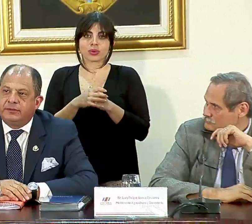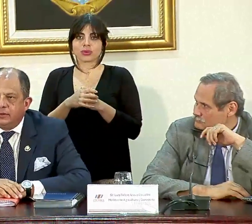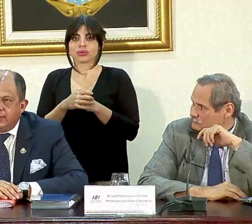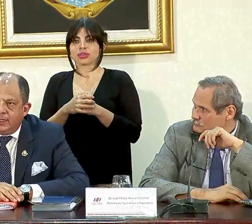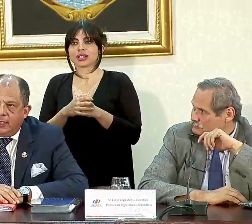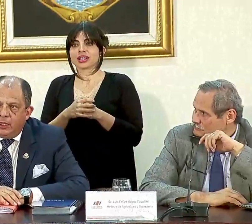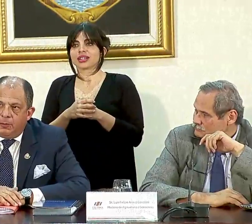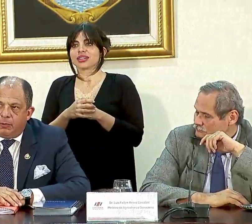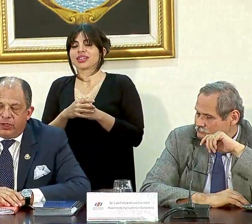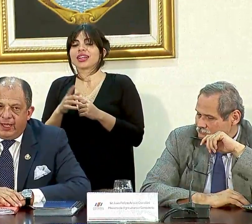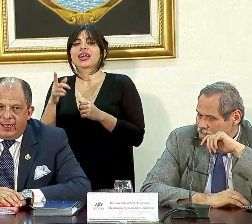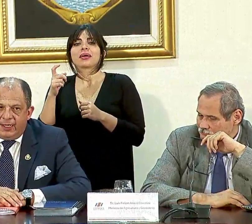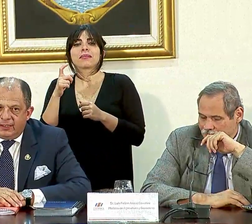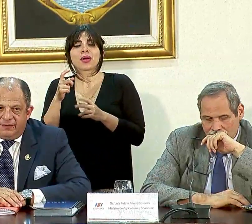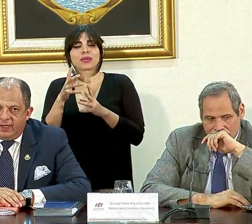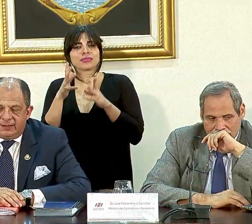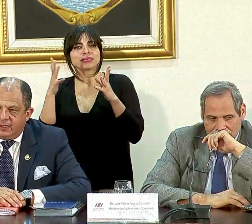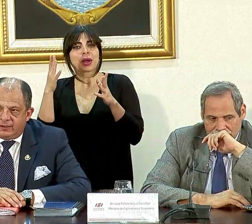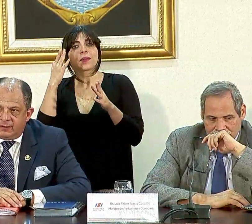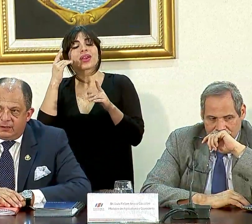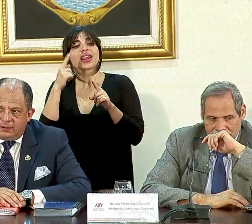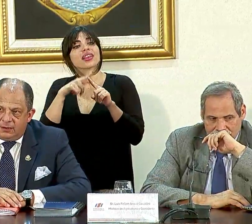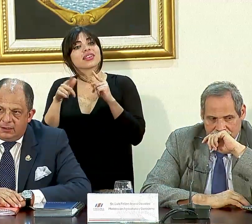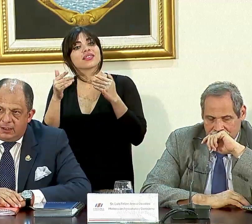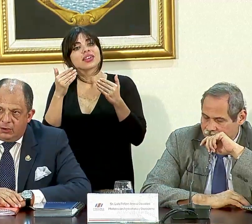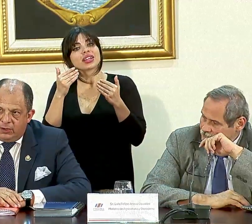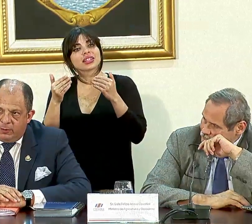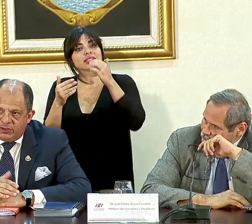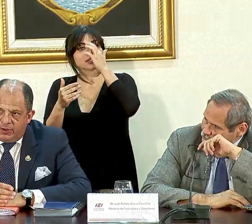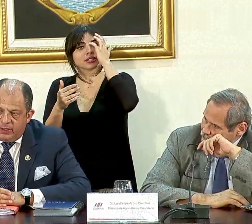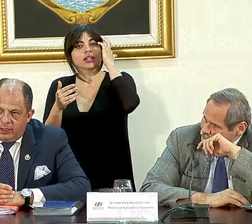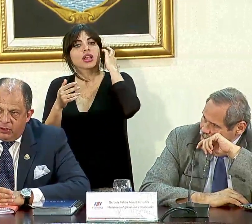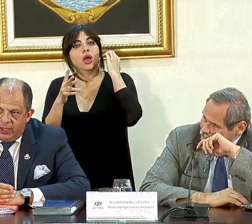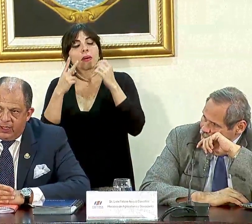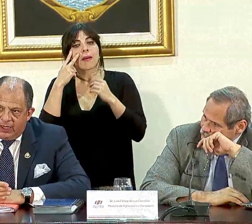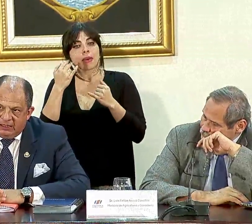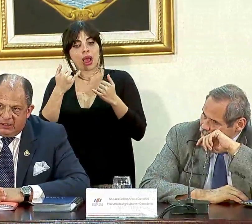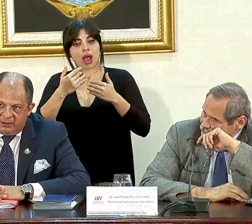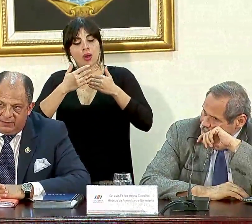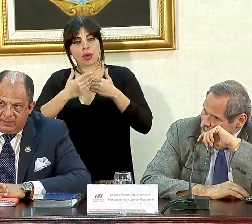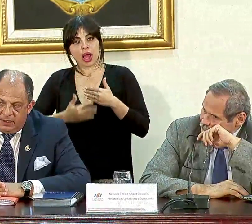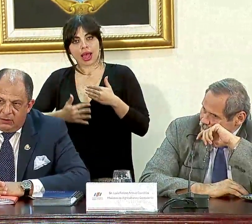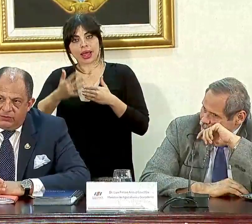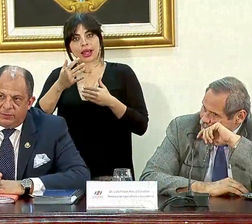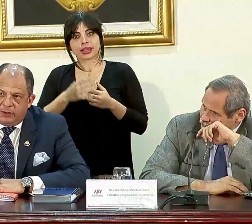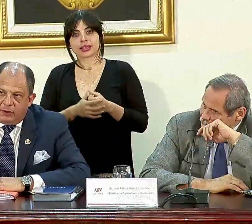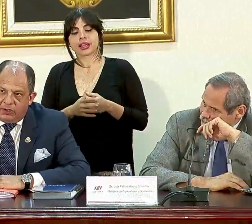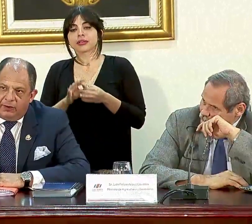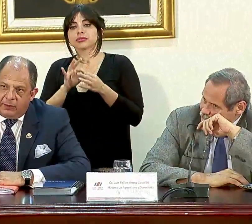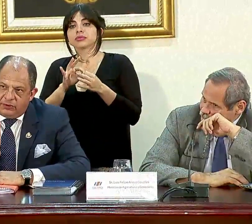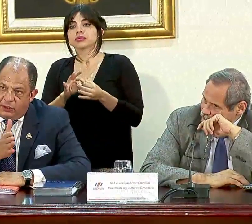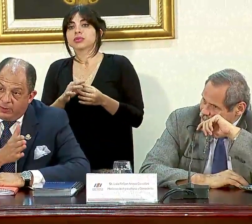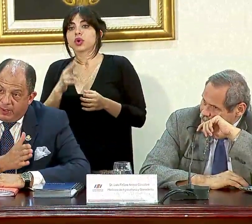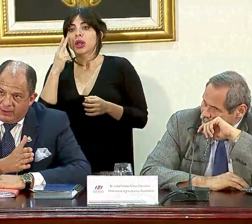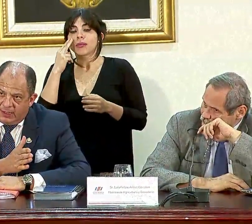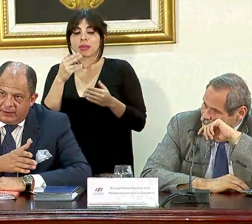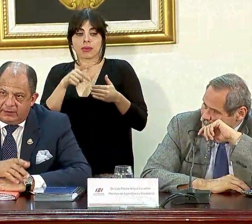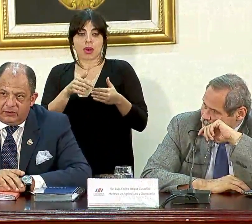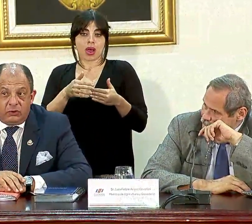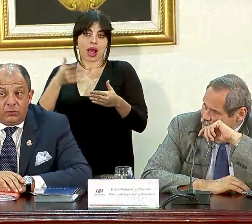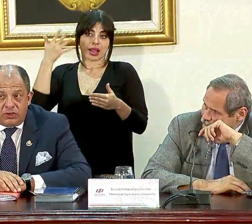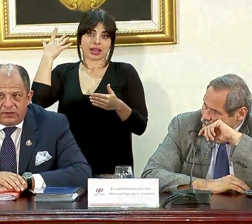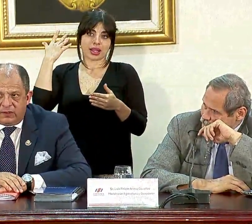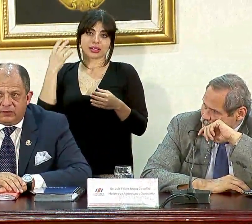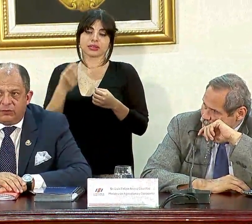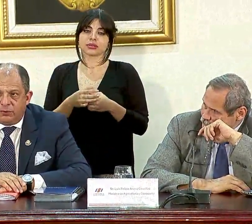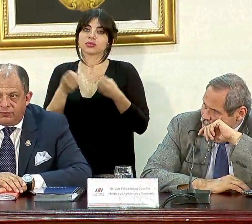5.005. Porque las diferencias de lo que vamos a ver de ahora en adelante con respecto a lo que vimos de ahora para atrás